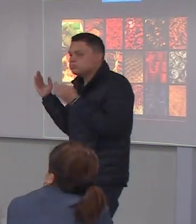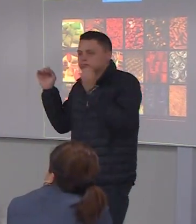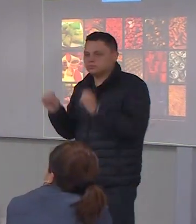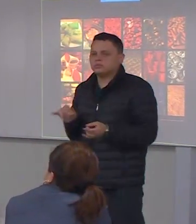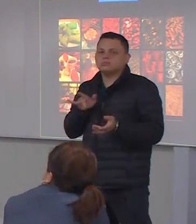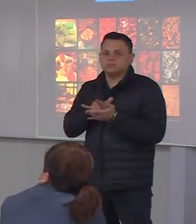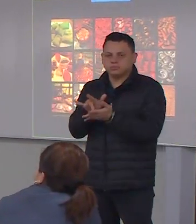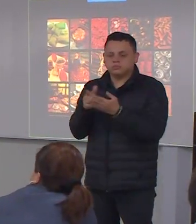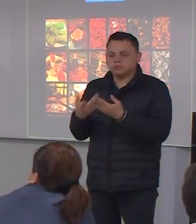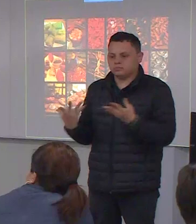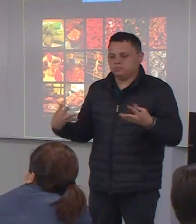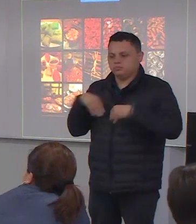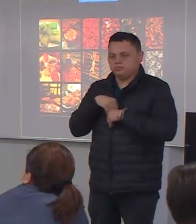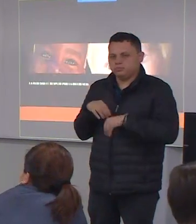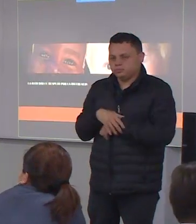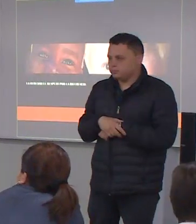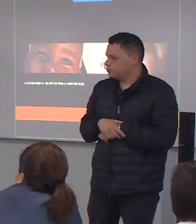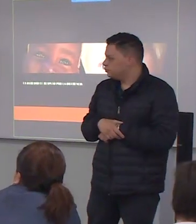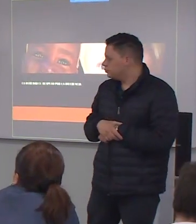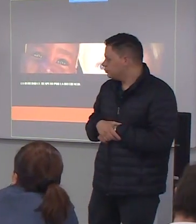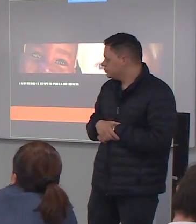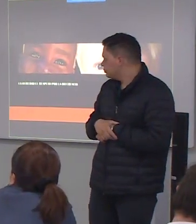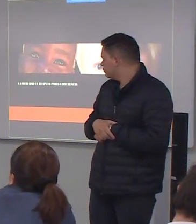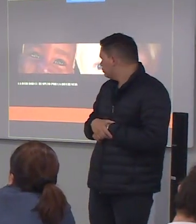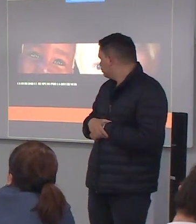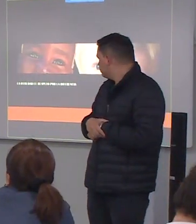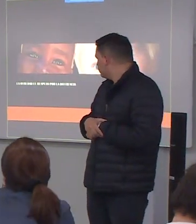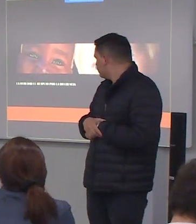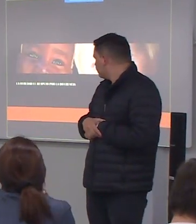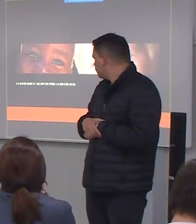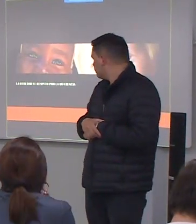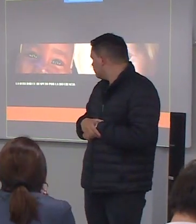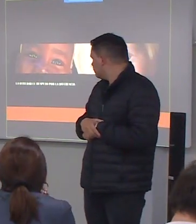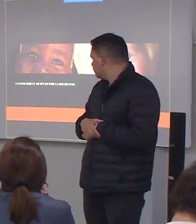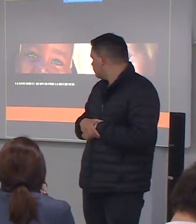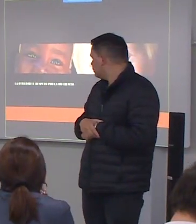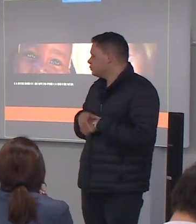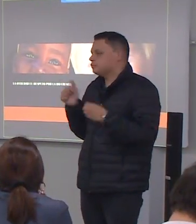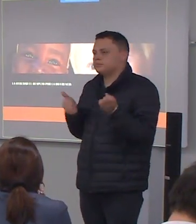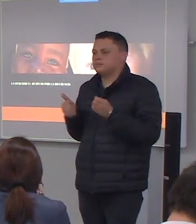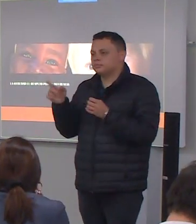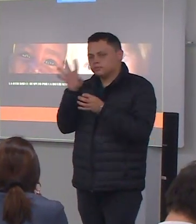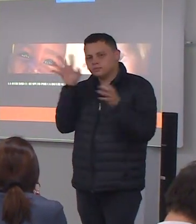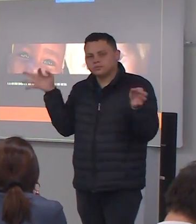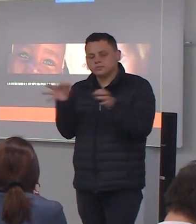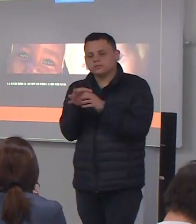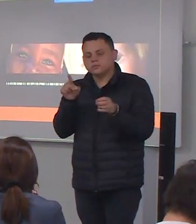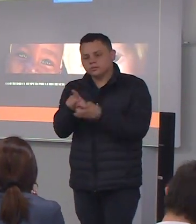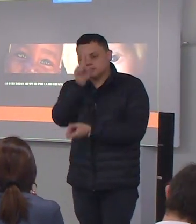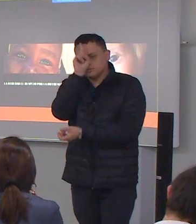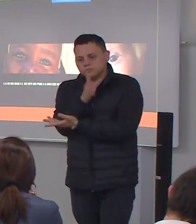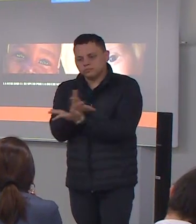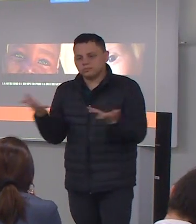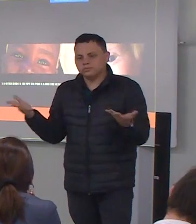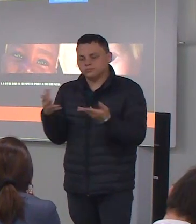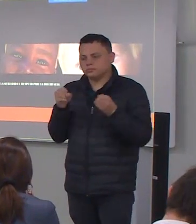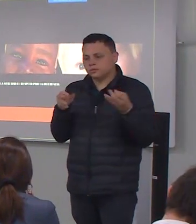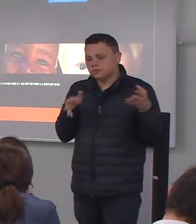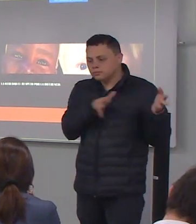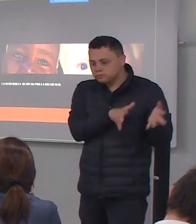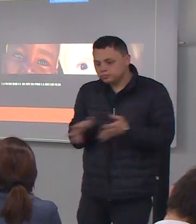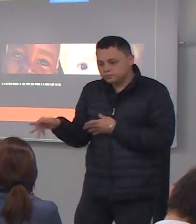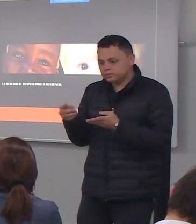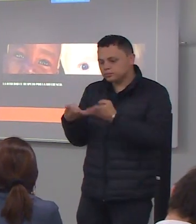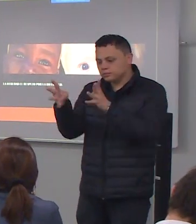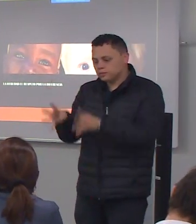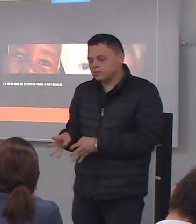que también llevamos por dentro bueno estamos enfocados en esa diversidad y lo que enseñamos a nuestros